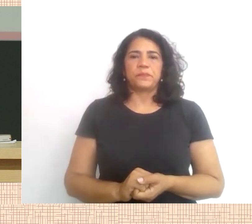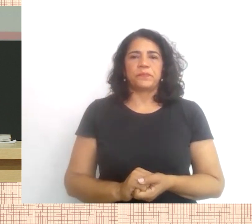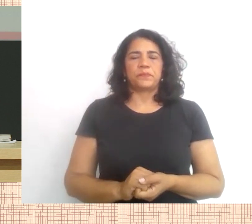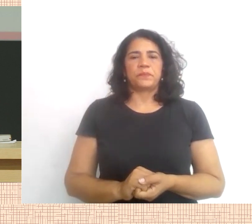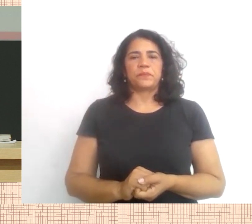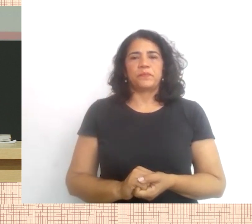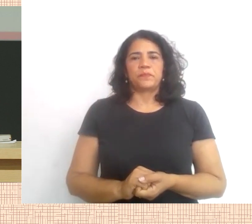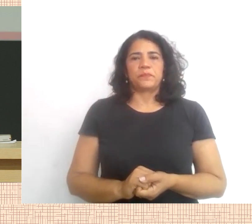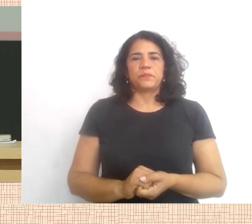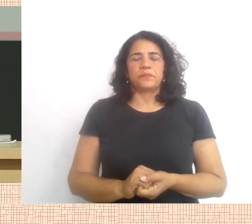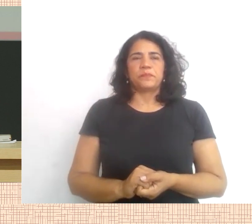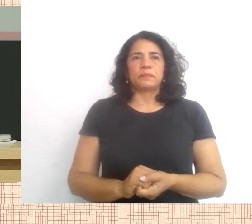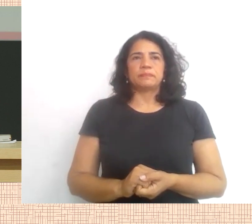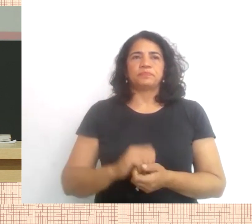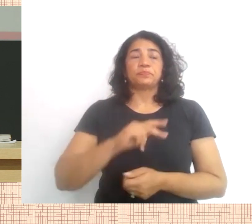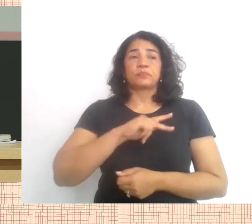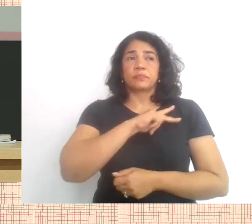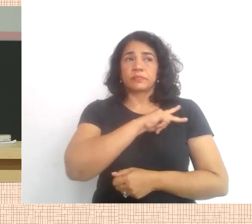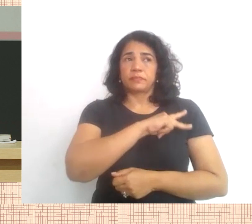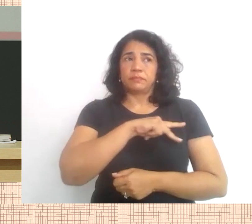Paulo,